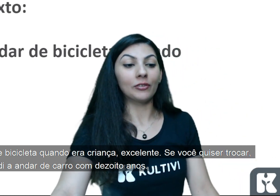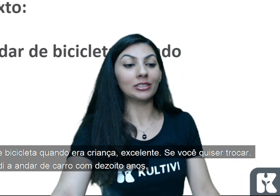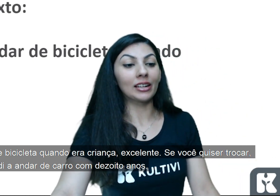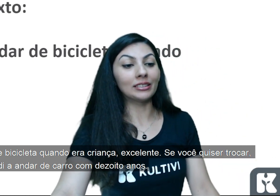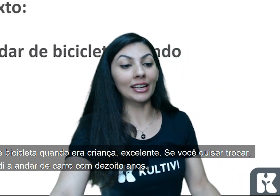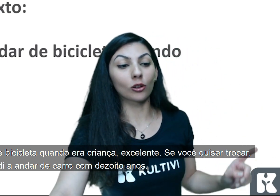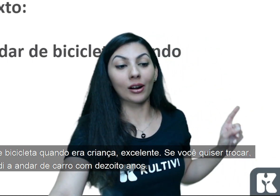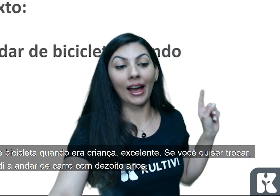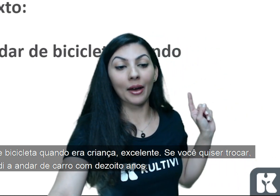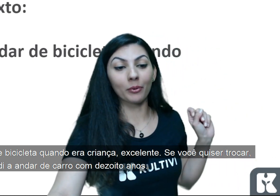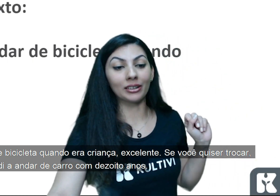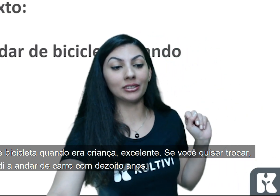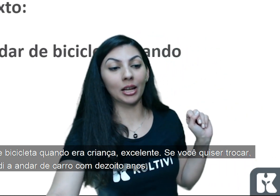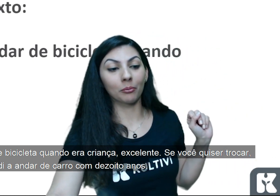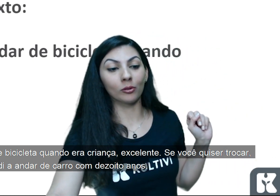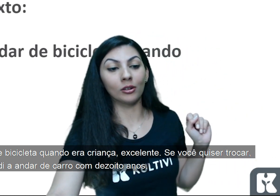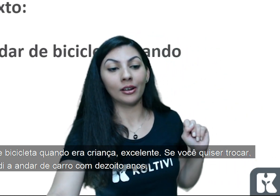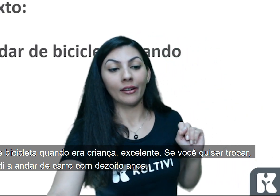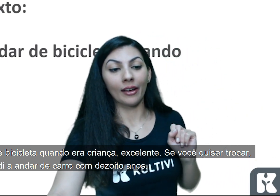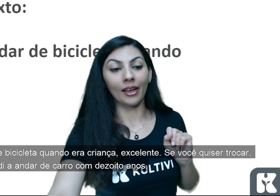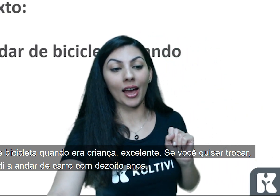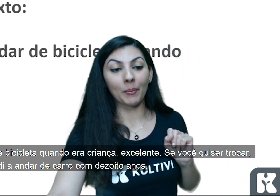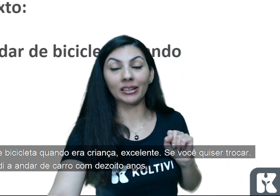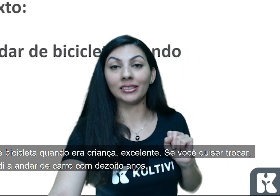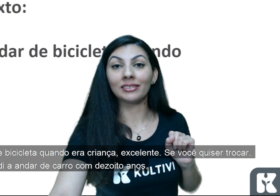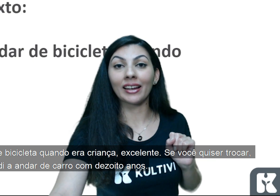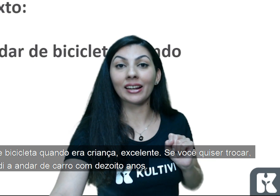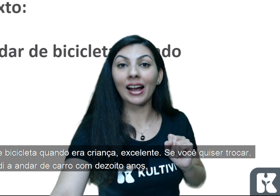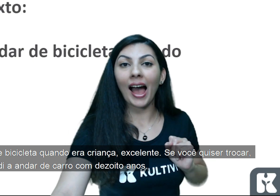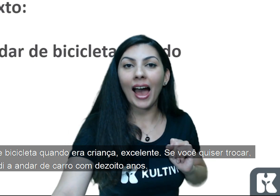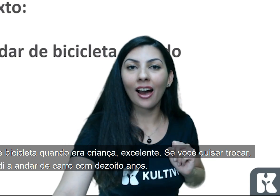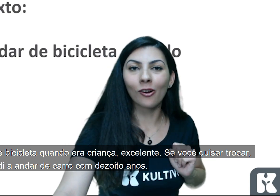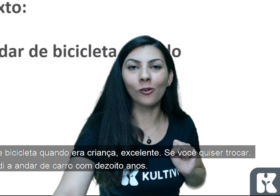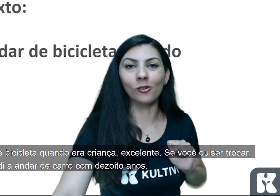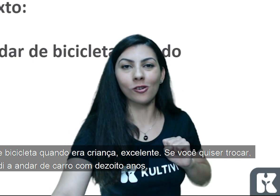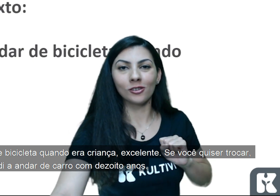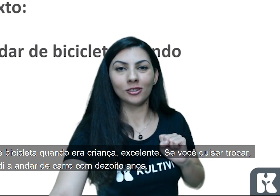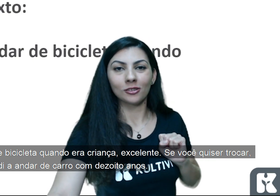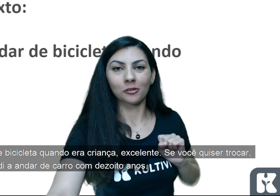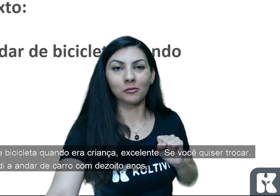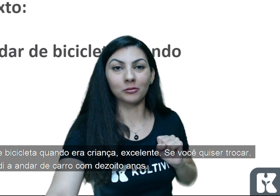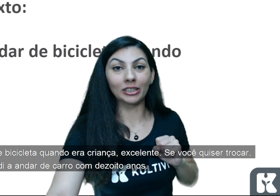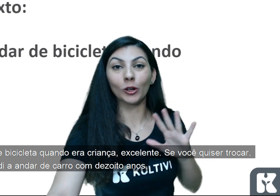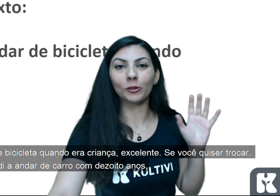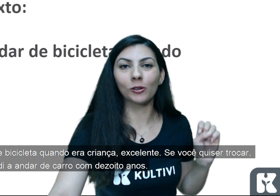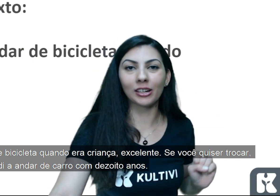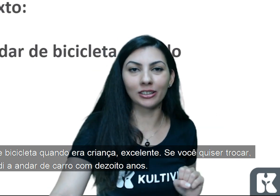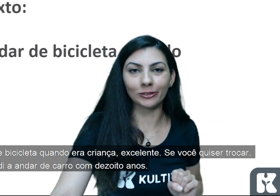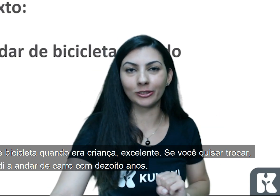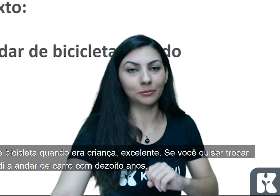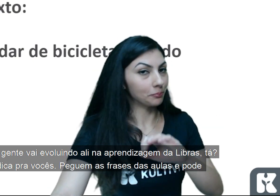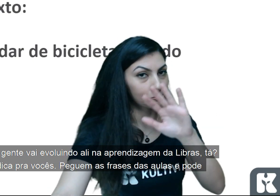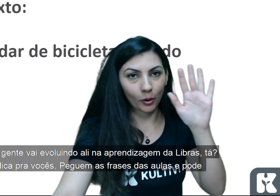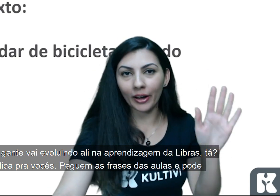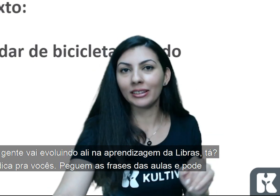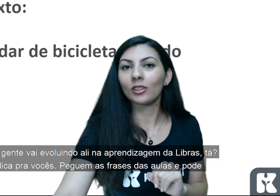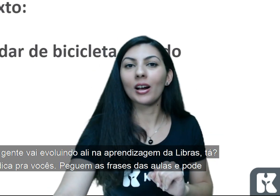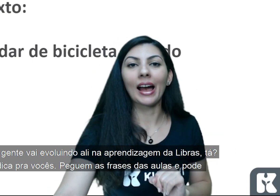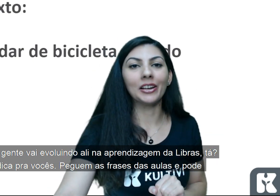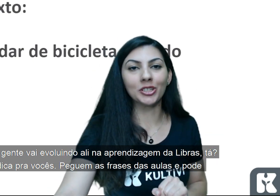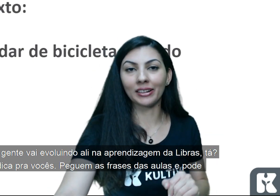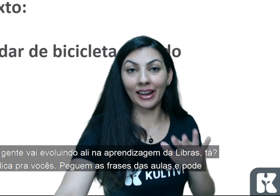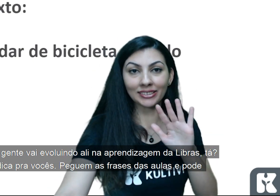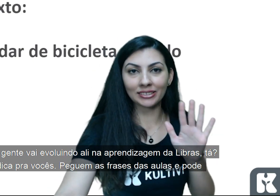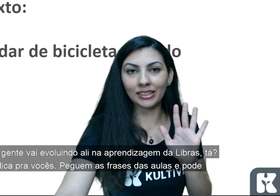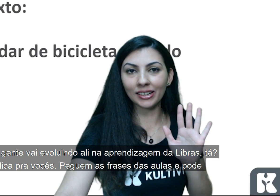Se você quiser trocar, por exemplo, aprendi a andar de carro com 18 anos, podem